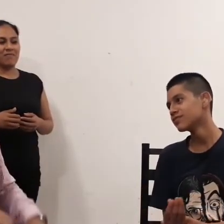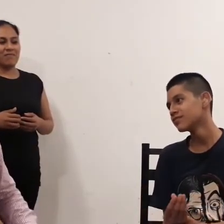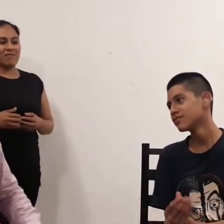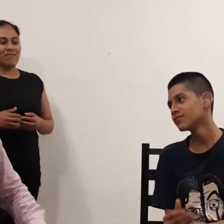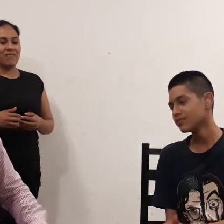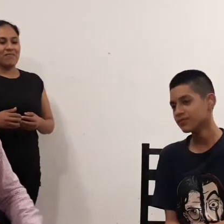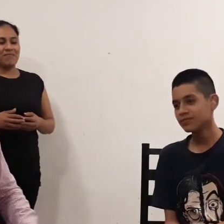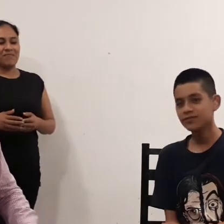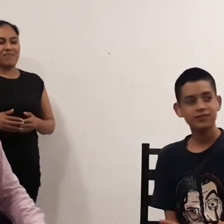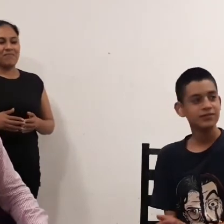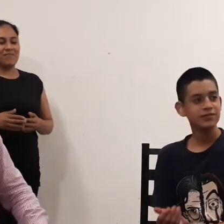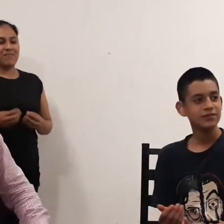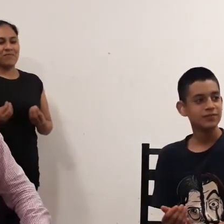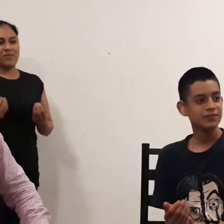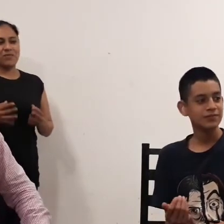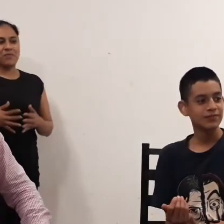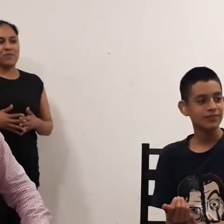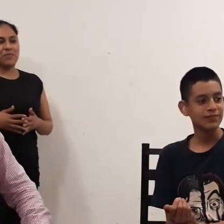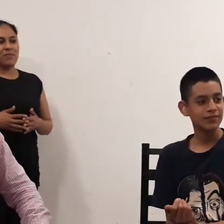amigos.